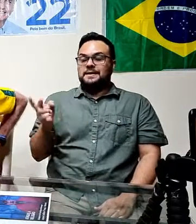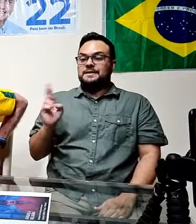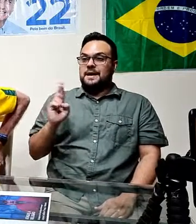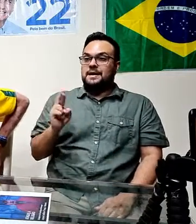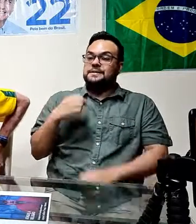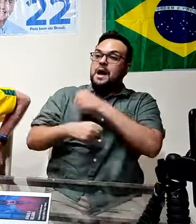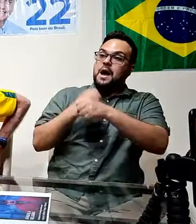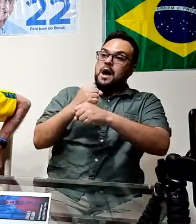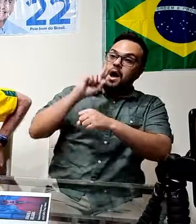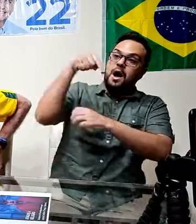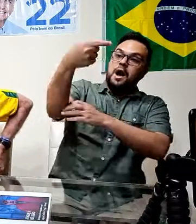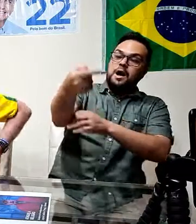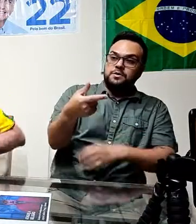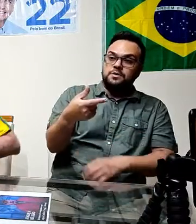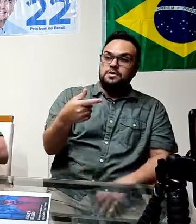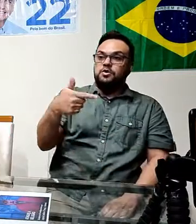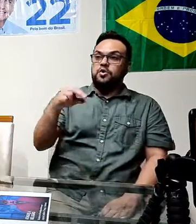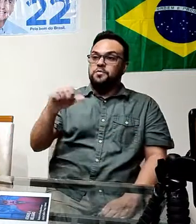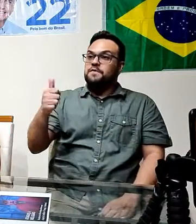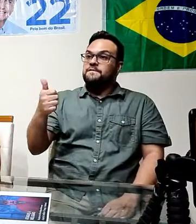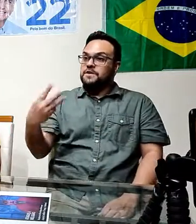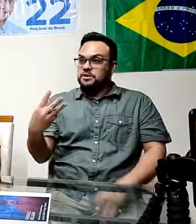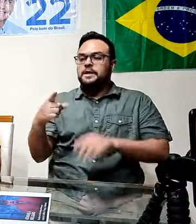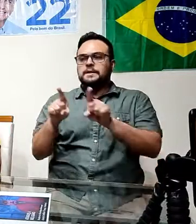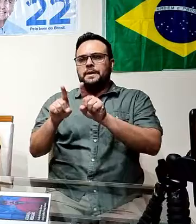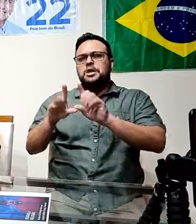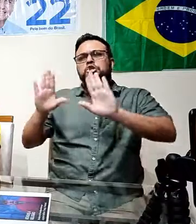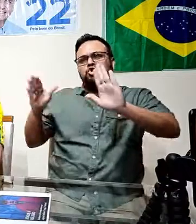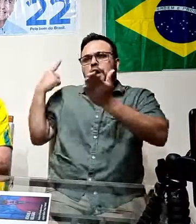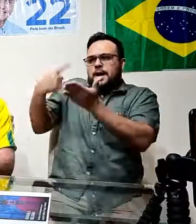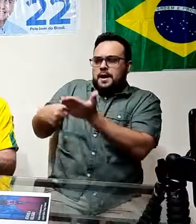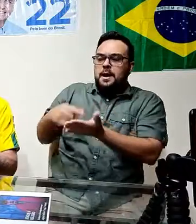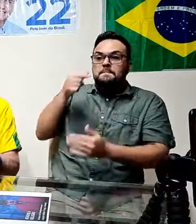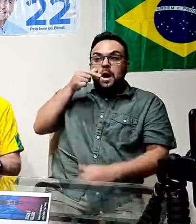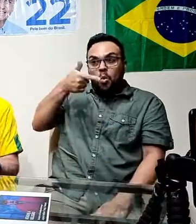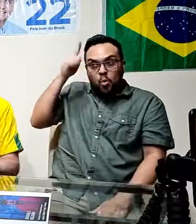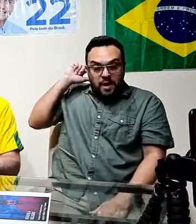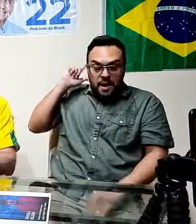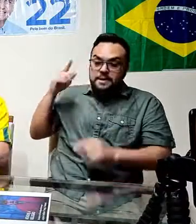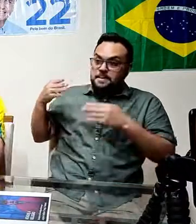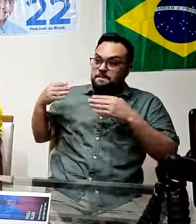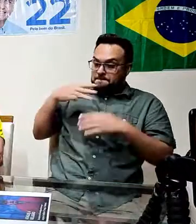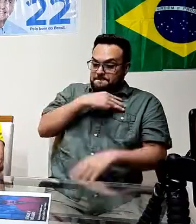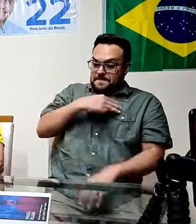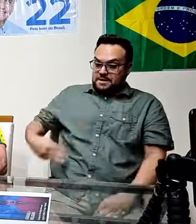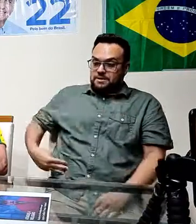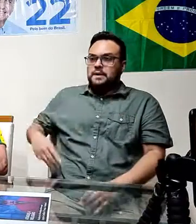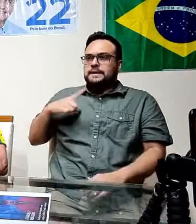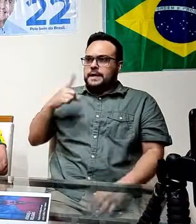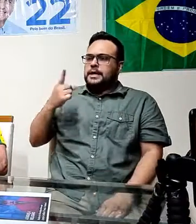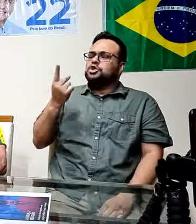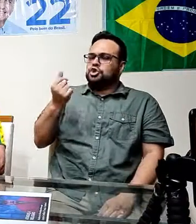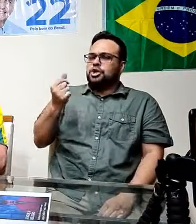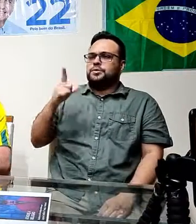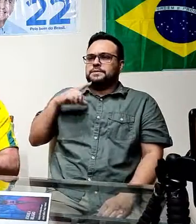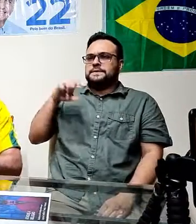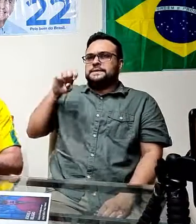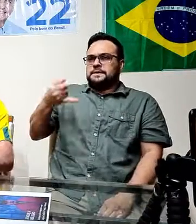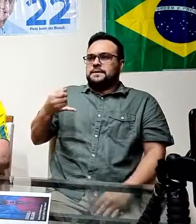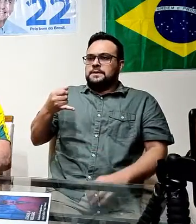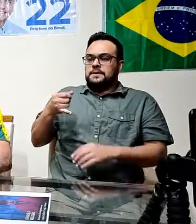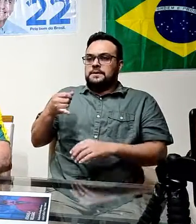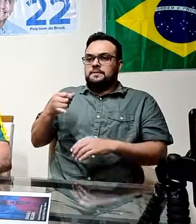também. Certo? Está acertado com a equipe econômica, com o Paulo Guedes, tem recurso, tem de onde tirar o dinheiro dentro